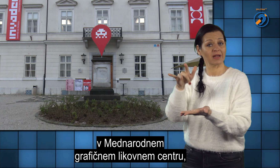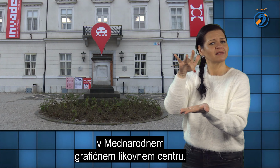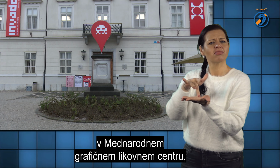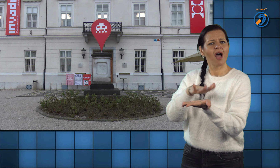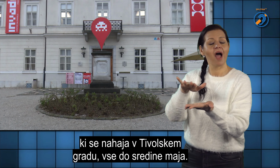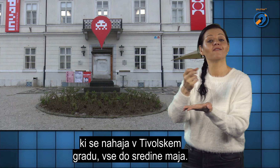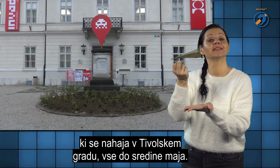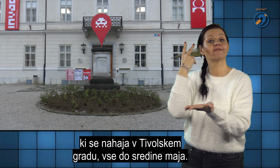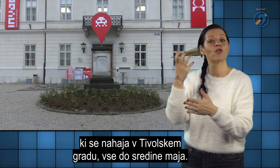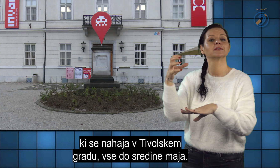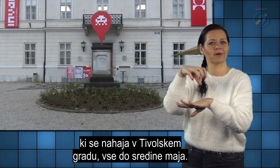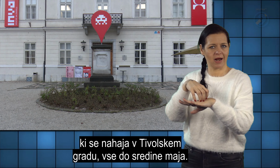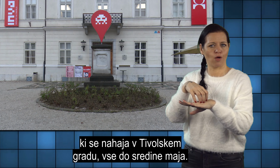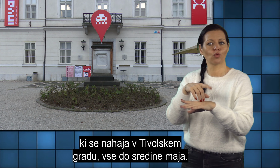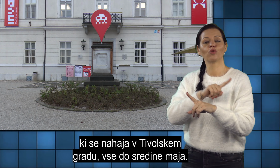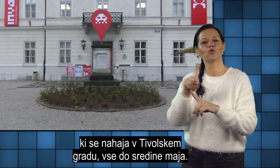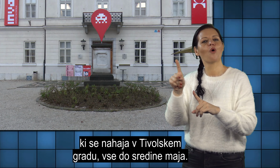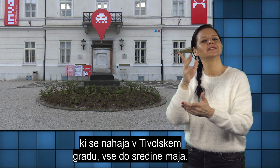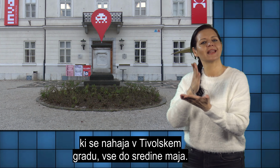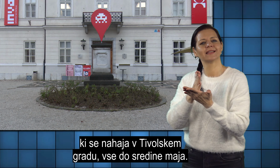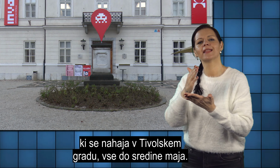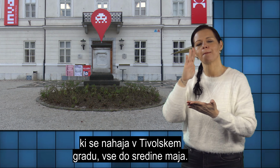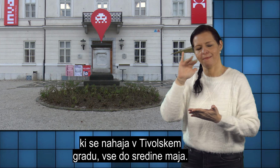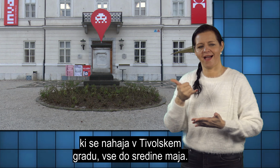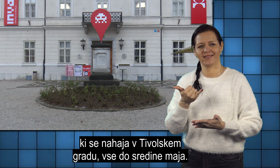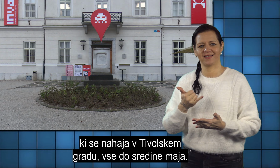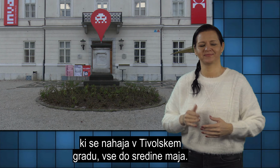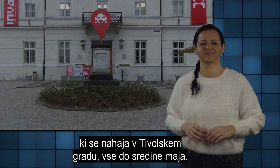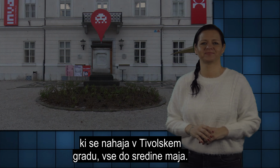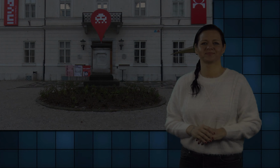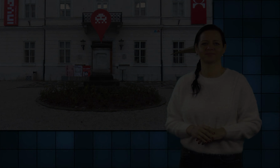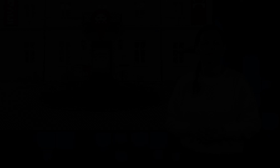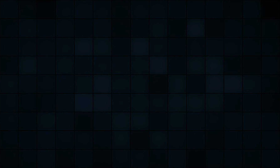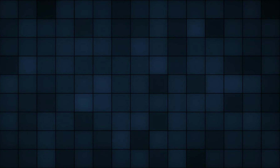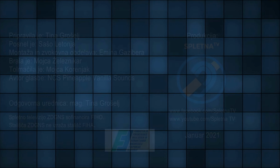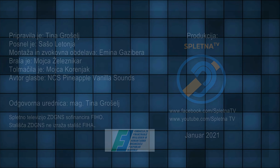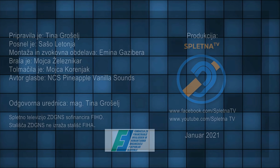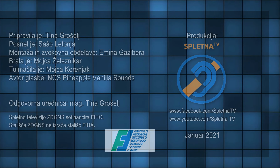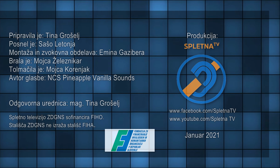likovnem centru, ki se nahaja v Tivolskem gradu vse do sredine maja.